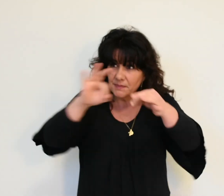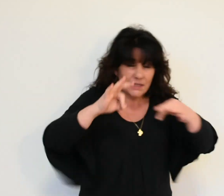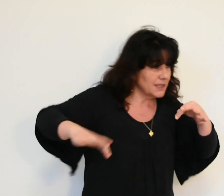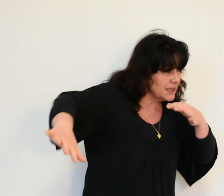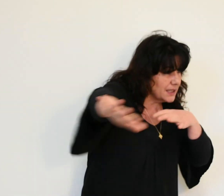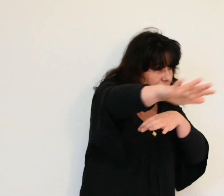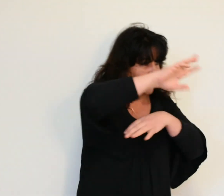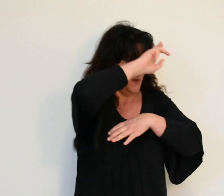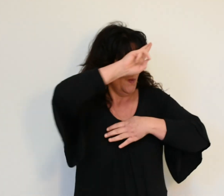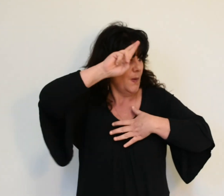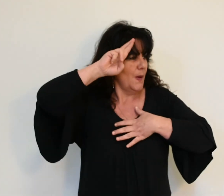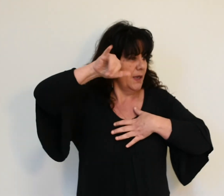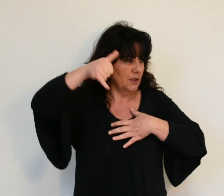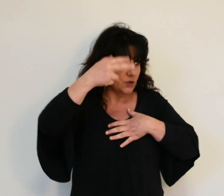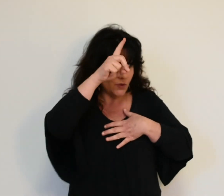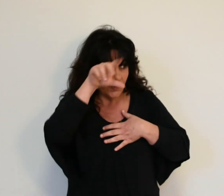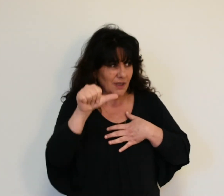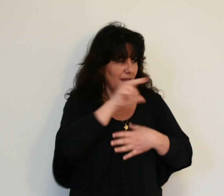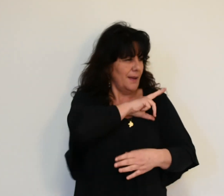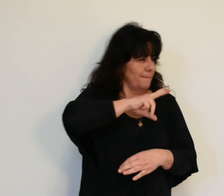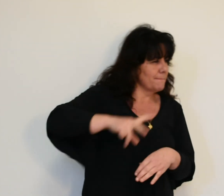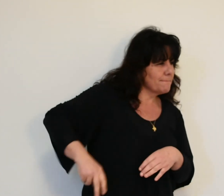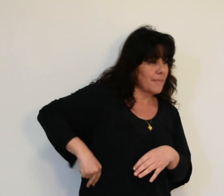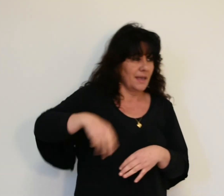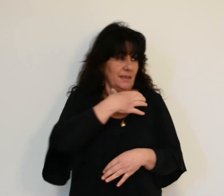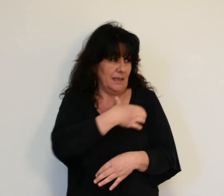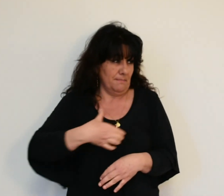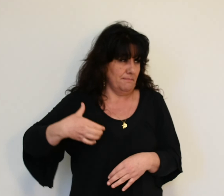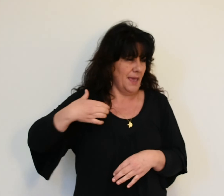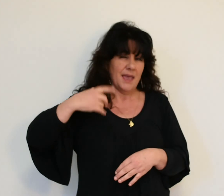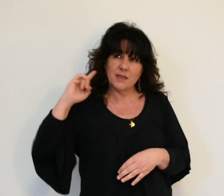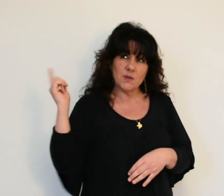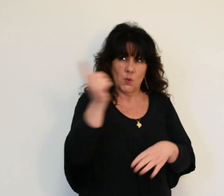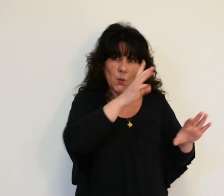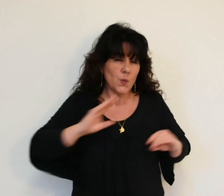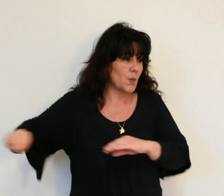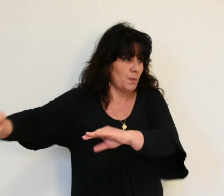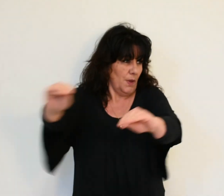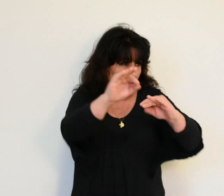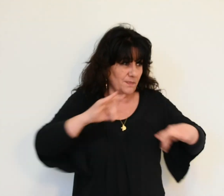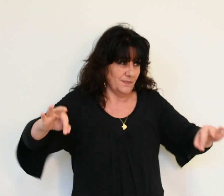à ses princes, à ses prêtres et à tout le peuple du pays.